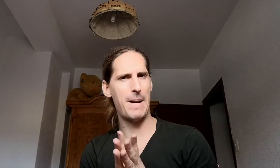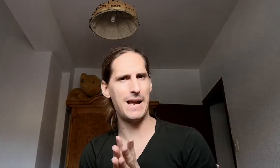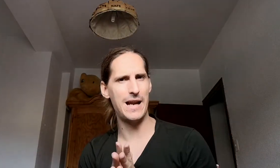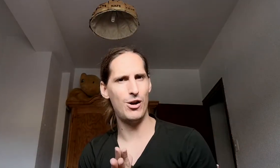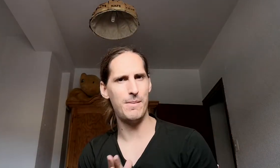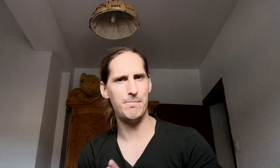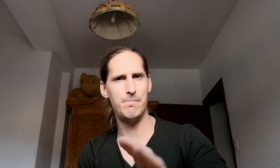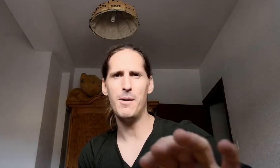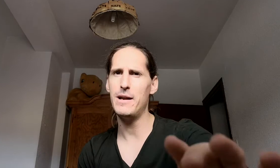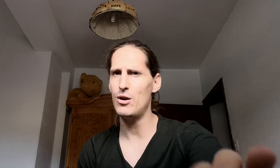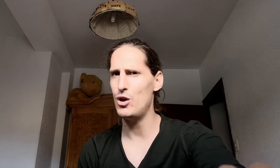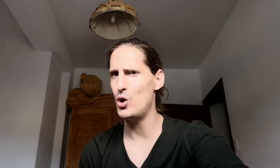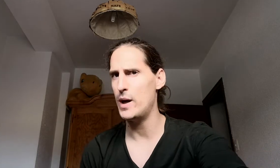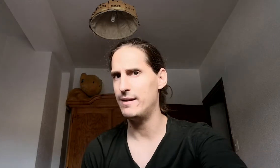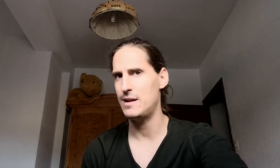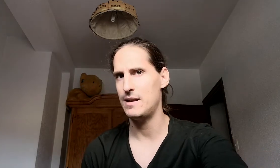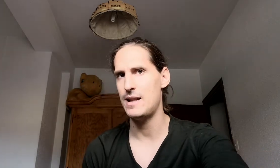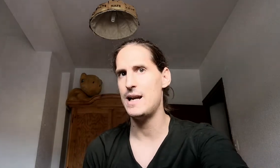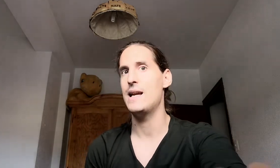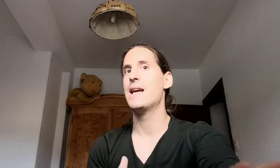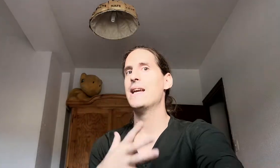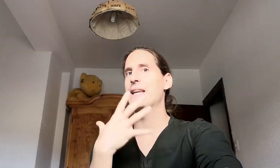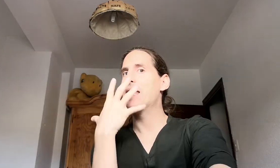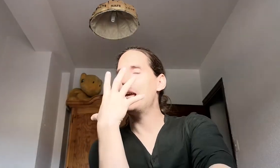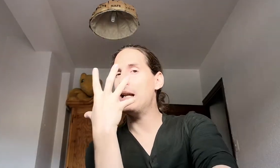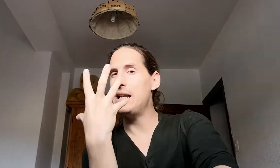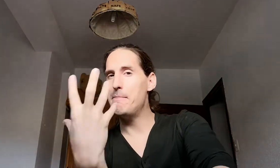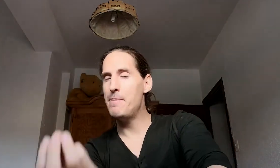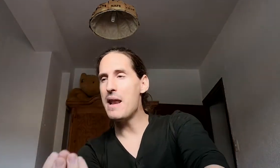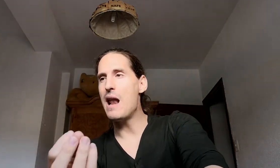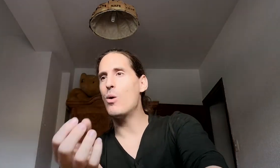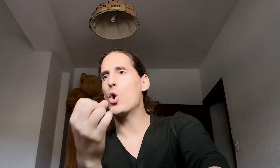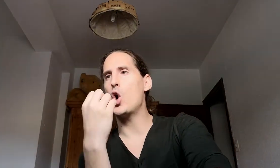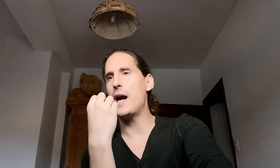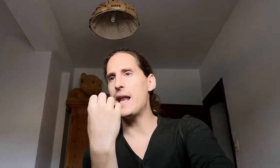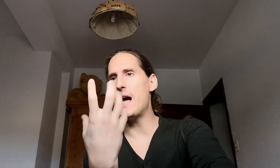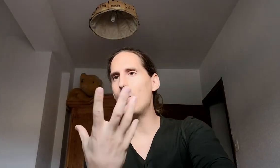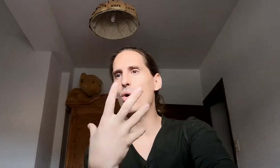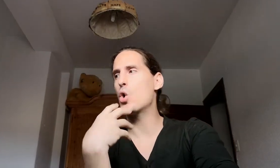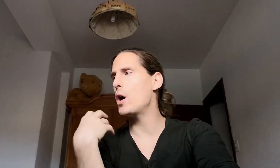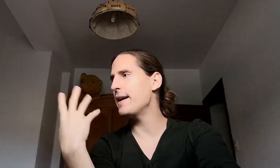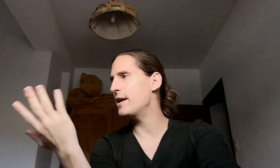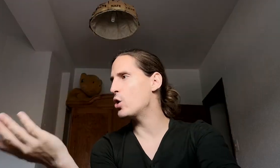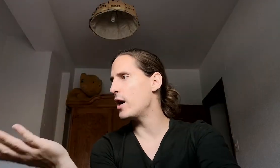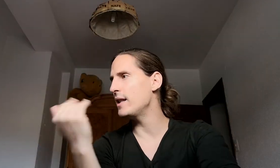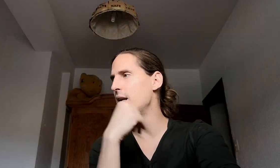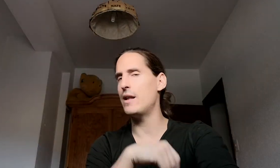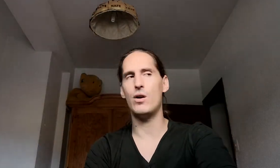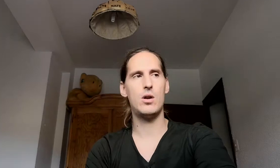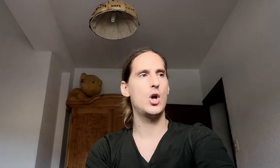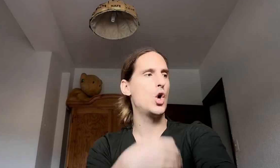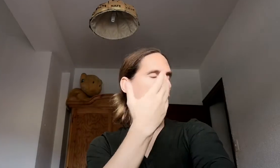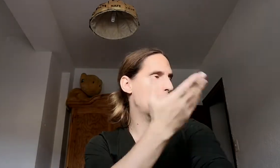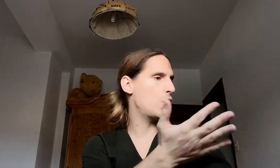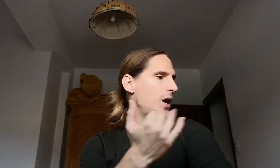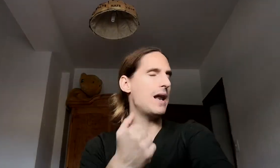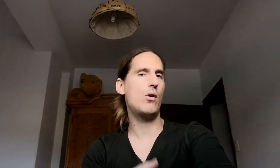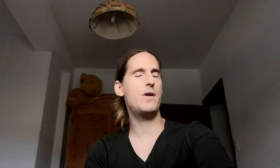Para que lo más o menos lo entendáis. Que limpiar algo. Coge el tenedor. Coge la